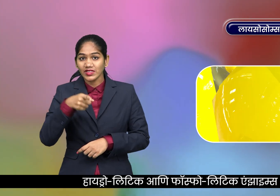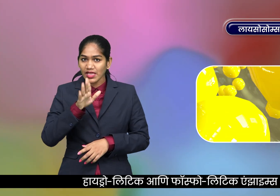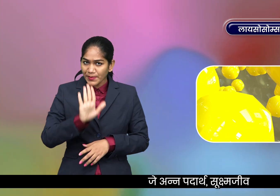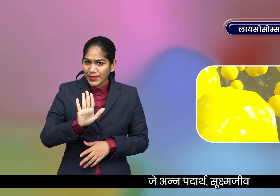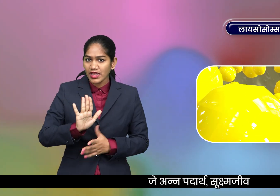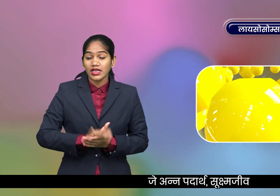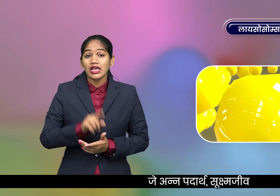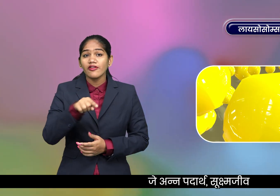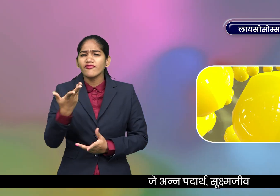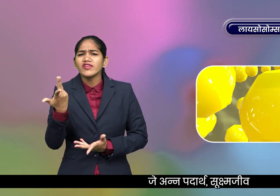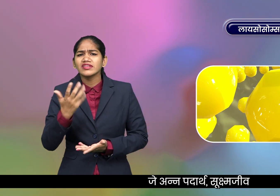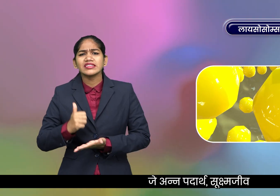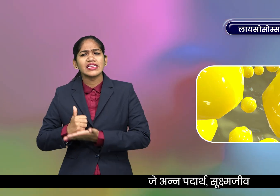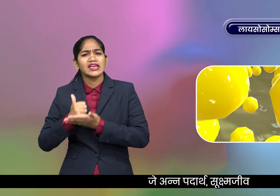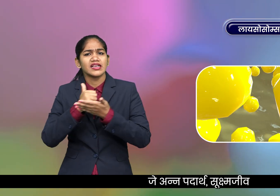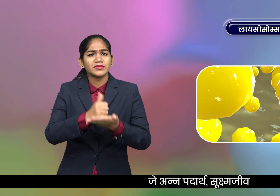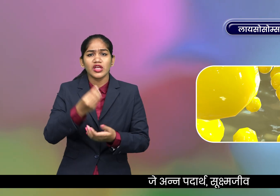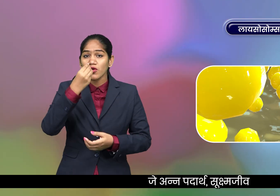जे अन्नपदार्थ, सूक्ष्म जीव